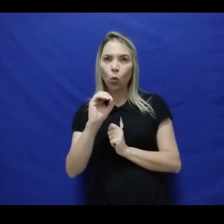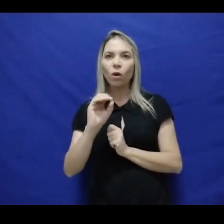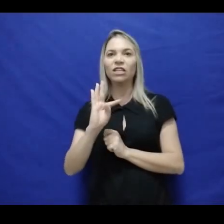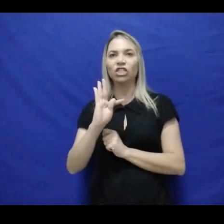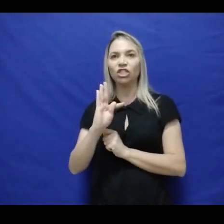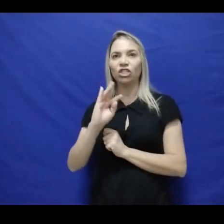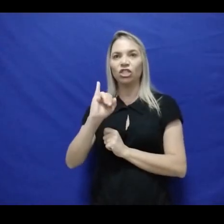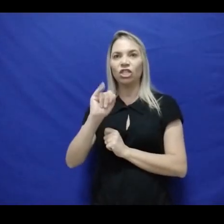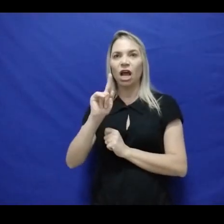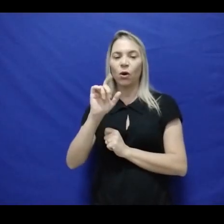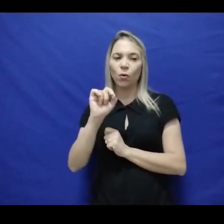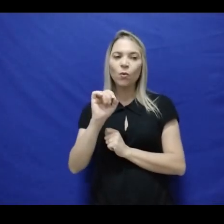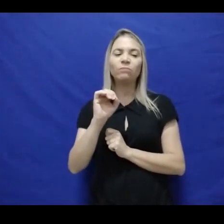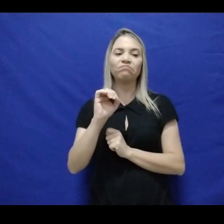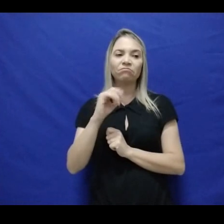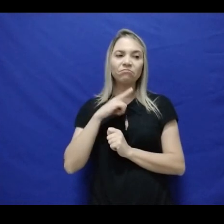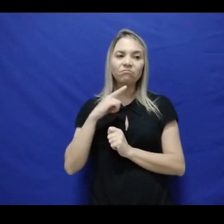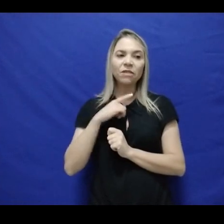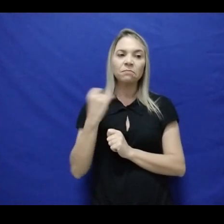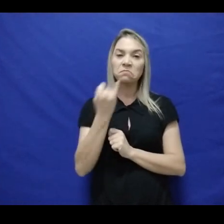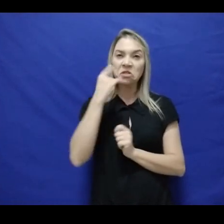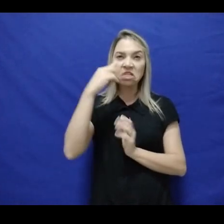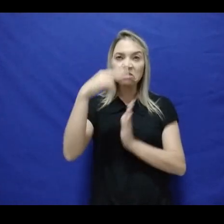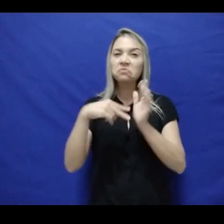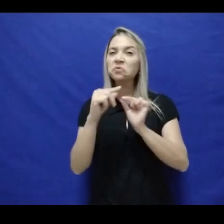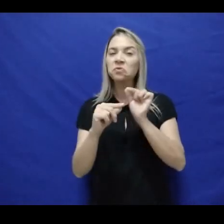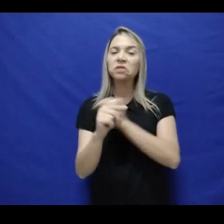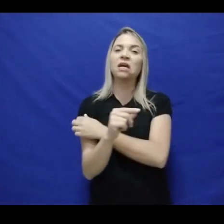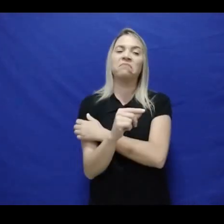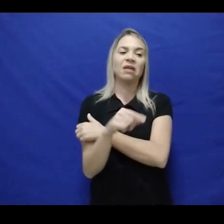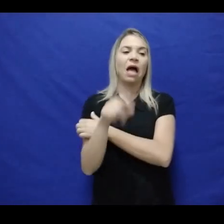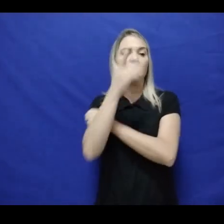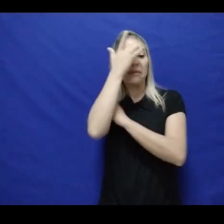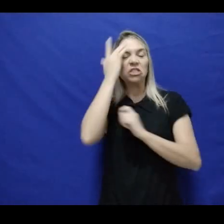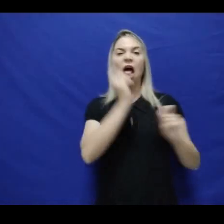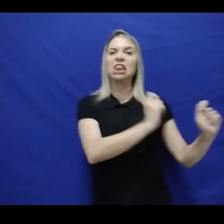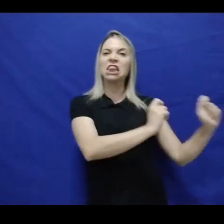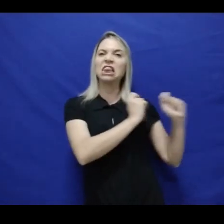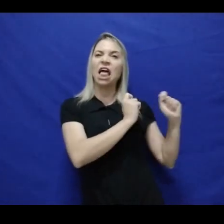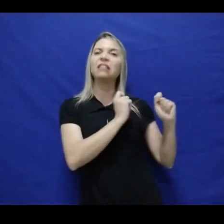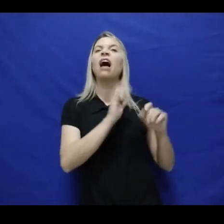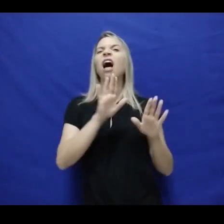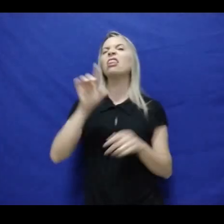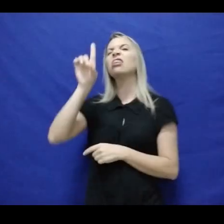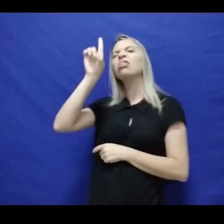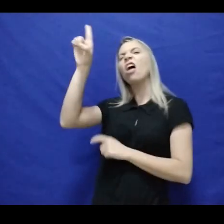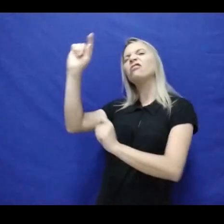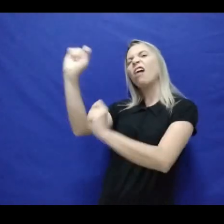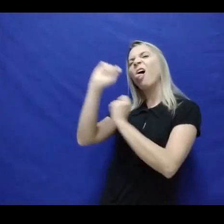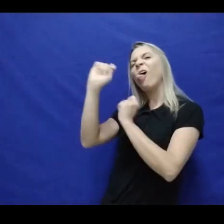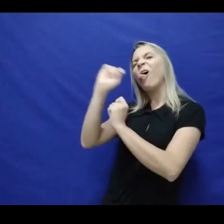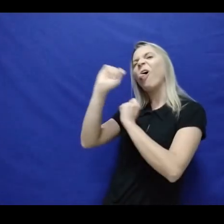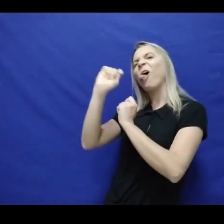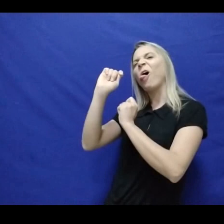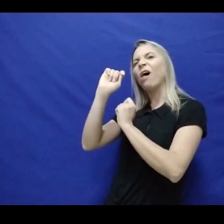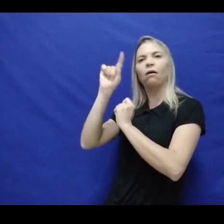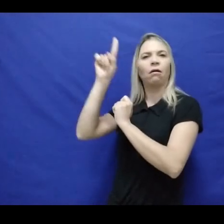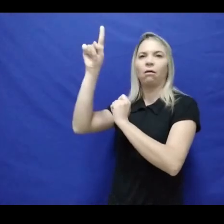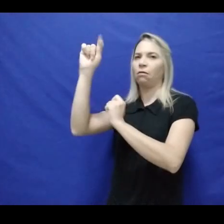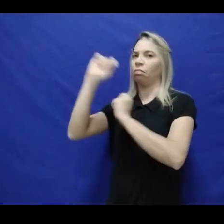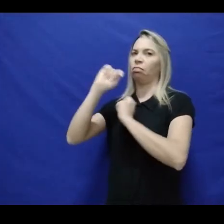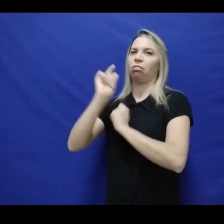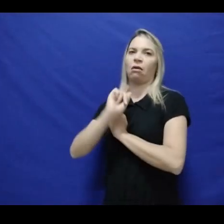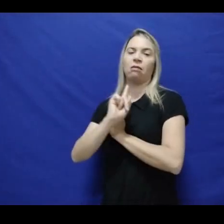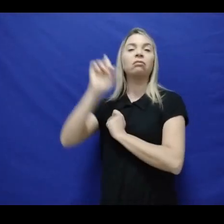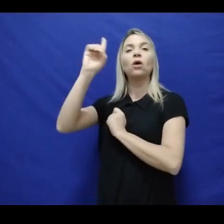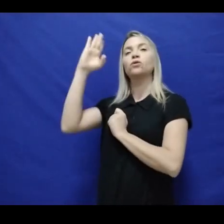primeiro capítulo, versículos 13 a 15 é: ninguém ao ser tentado diga, sou tentado por